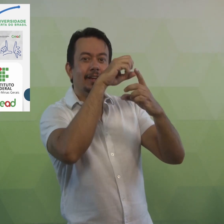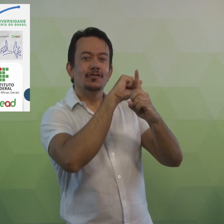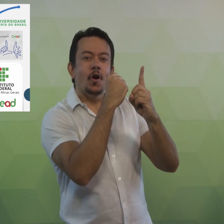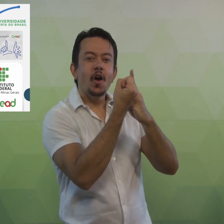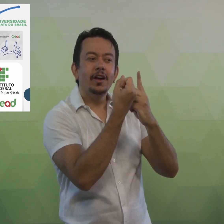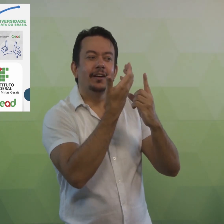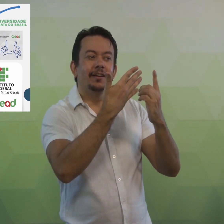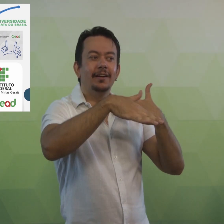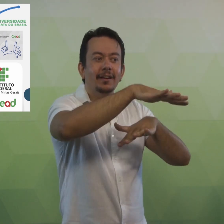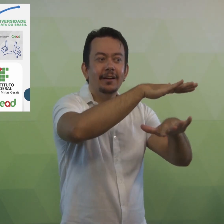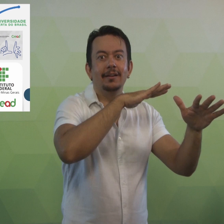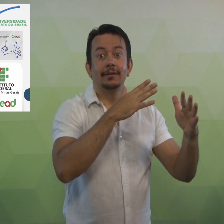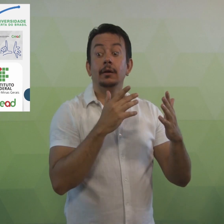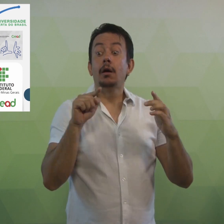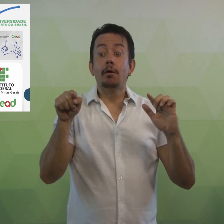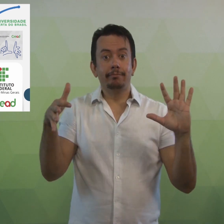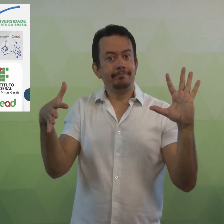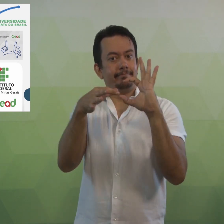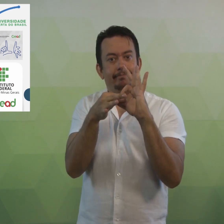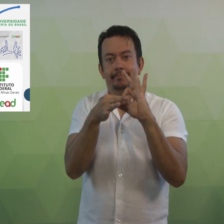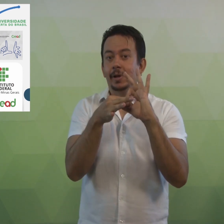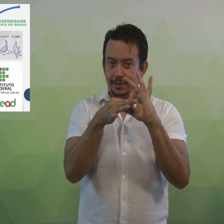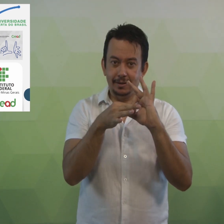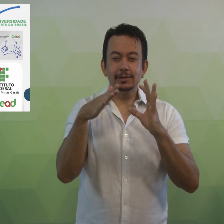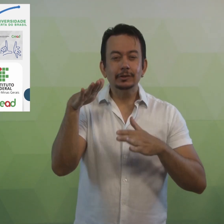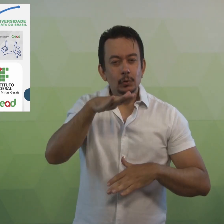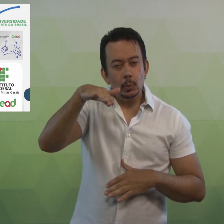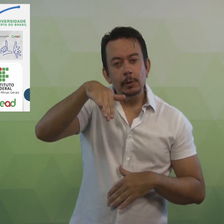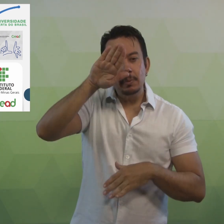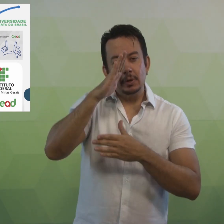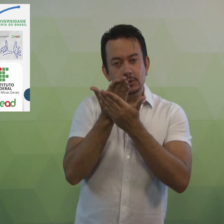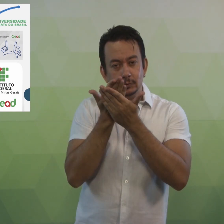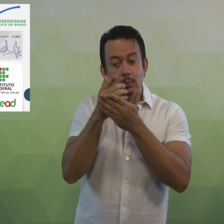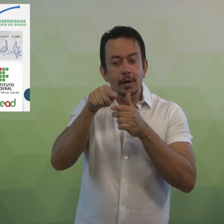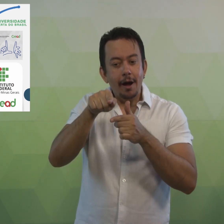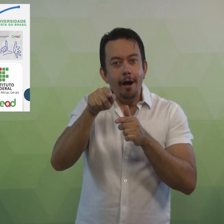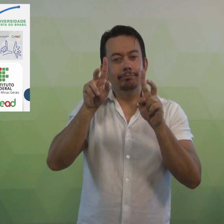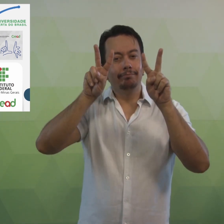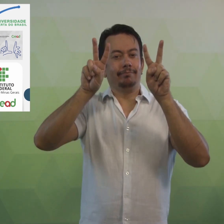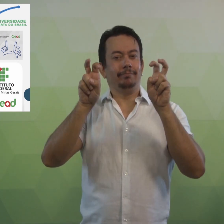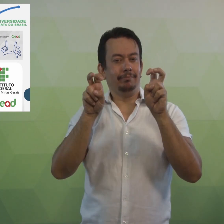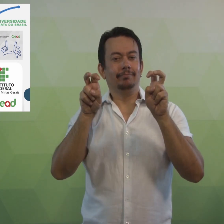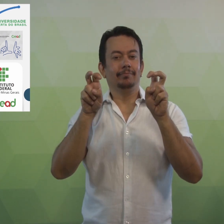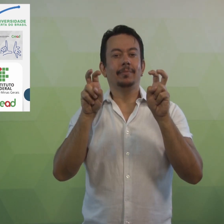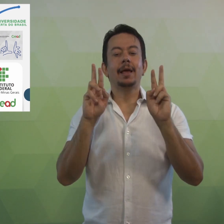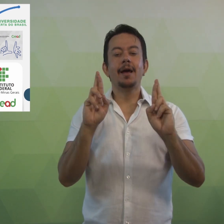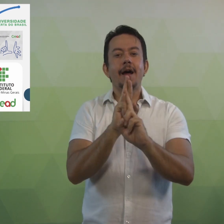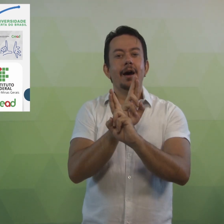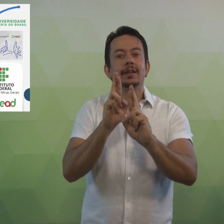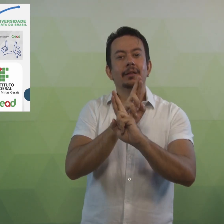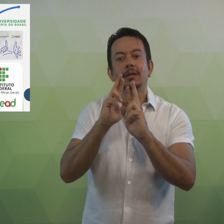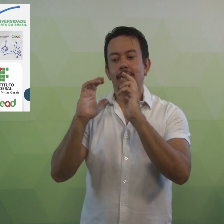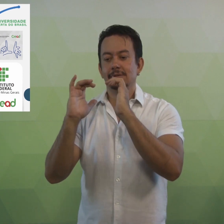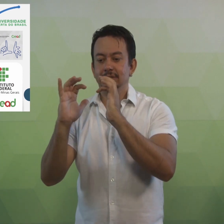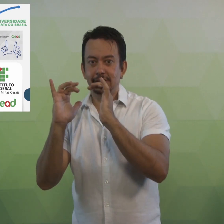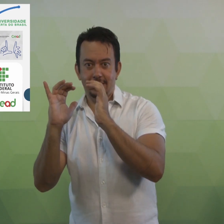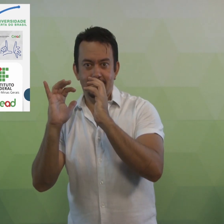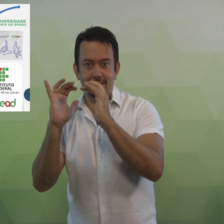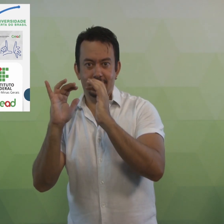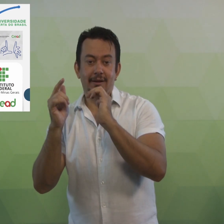já estudamos até aqui estão unidos na psicolinguística e nessa comunicação, nesse relacionamento, na parte